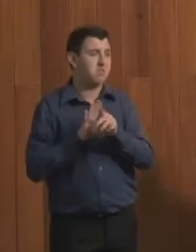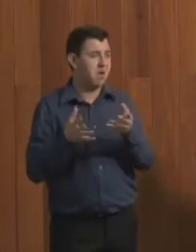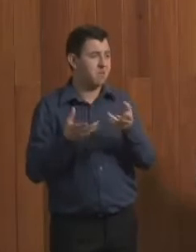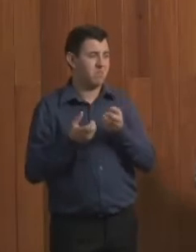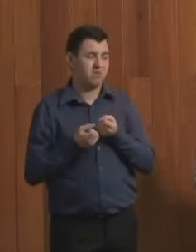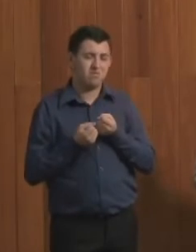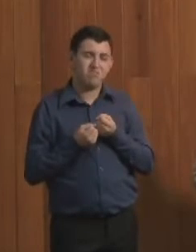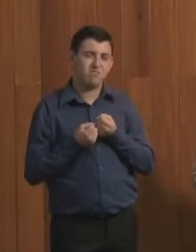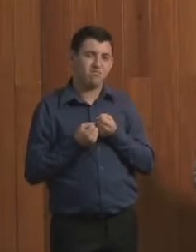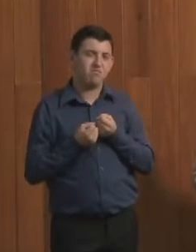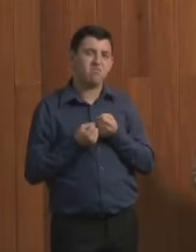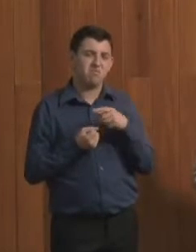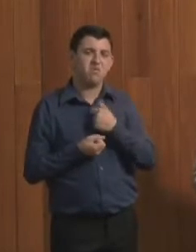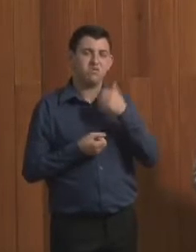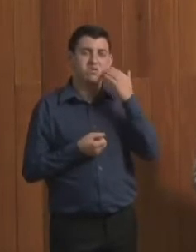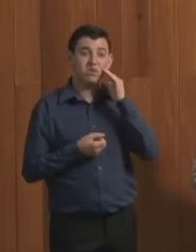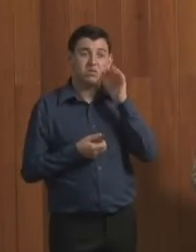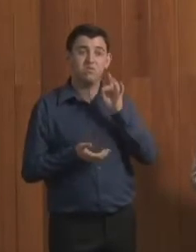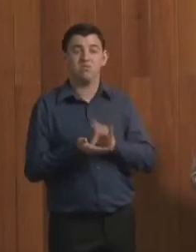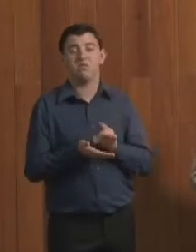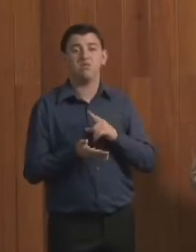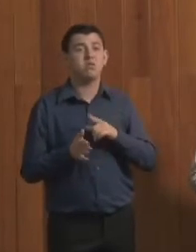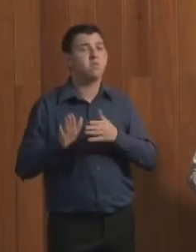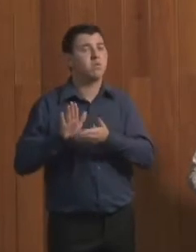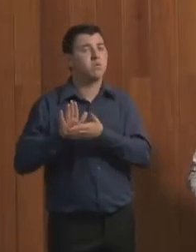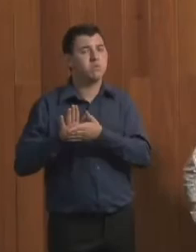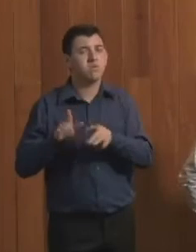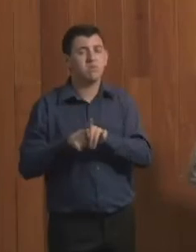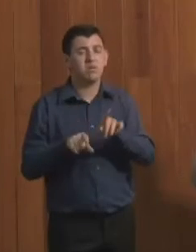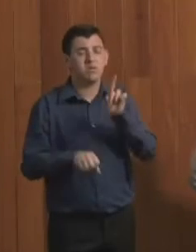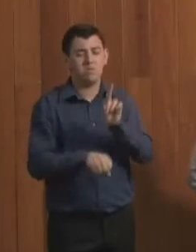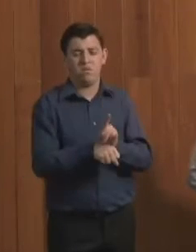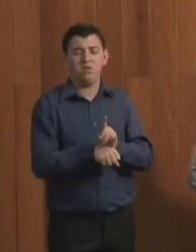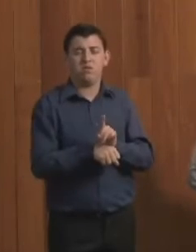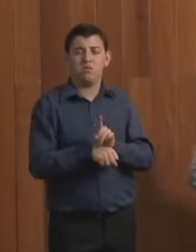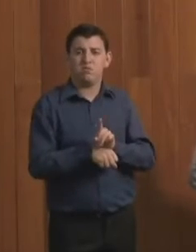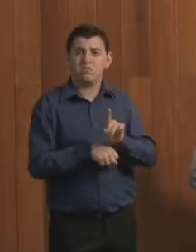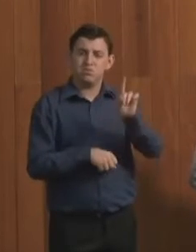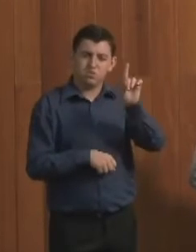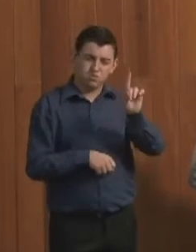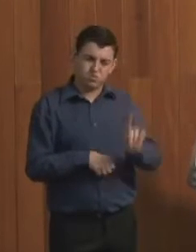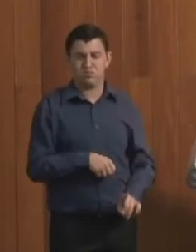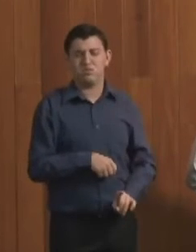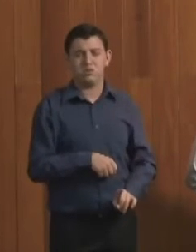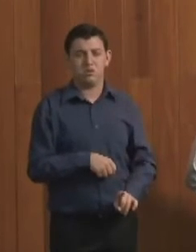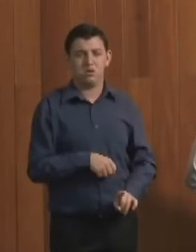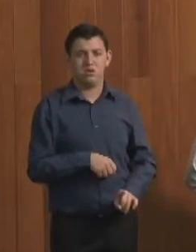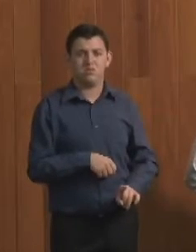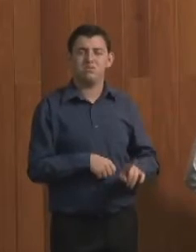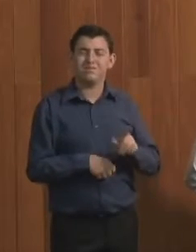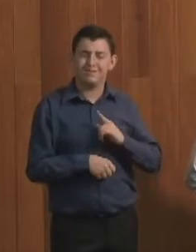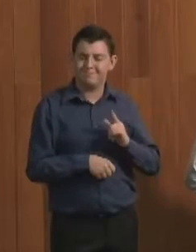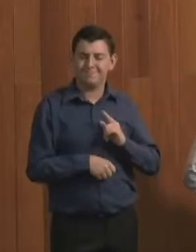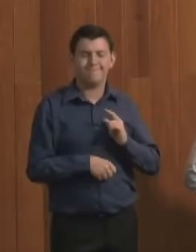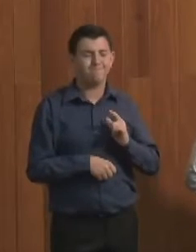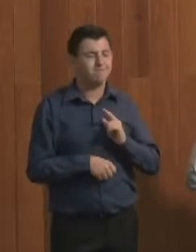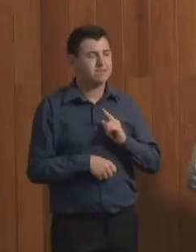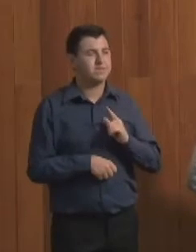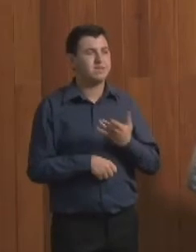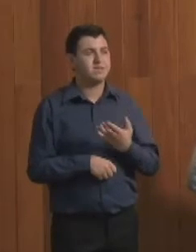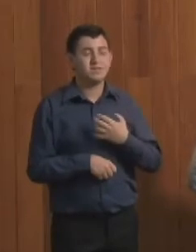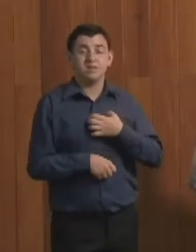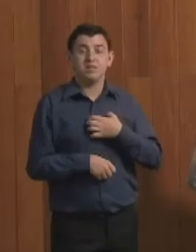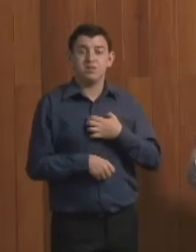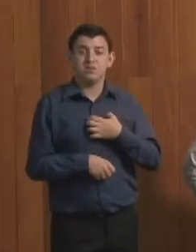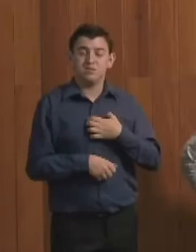atendidas. Nós entendemos que para a promoção e a defesa dos direitos, né, ainda é uma demanda existente e ainda tem